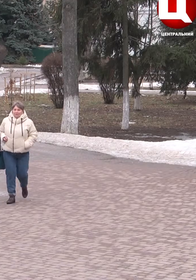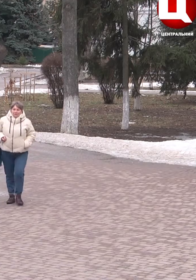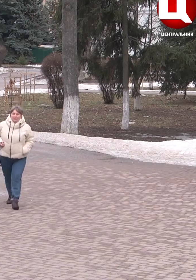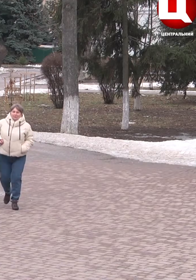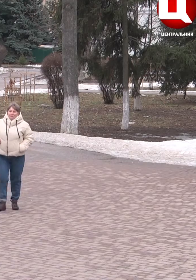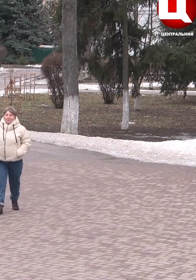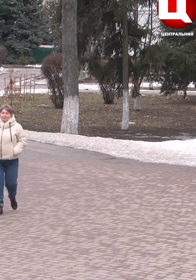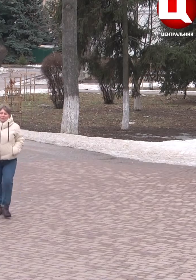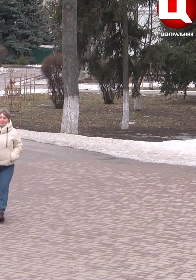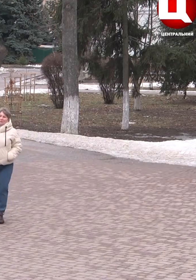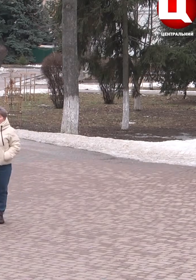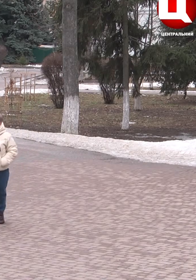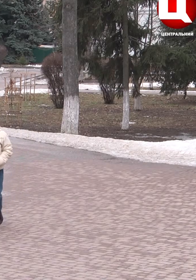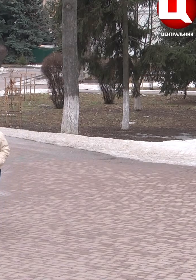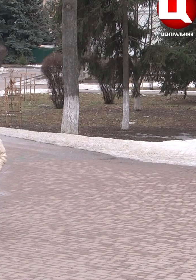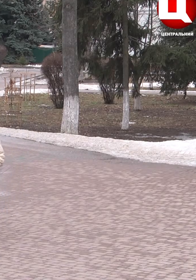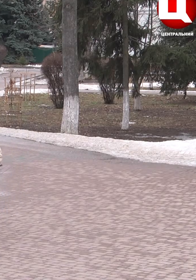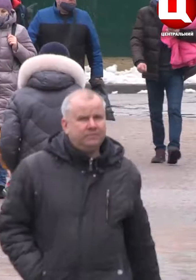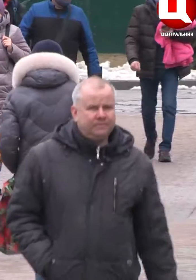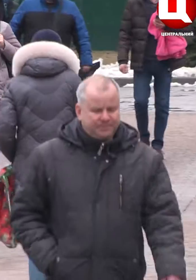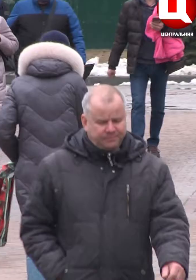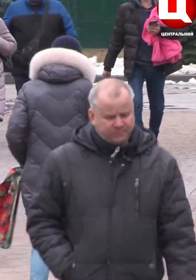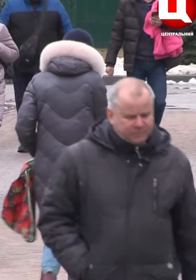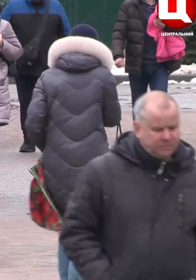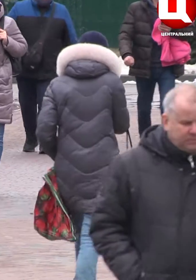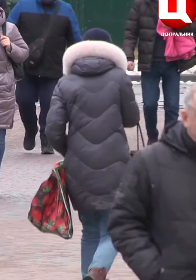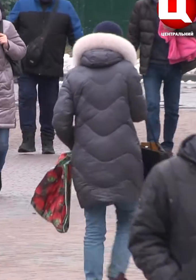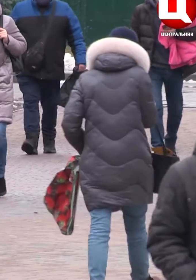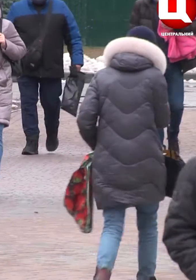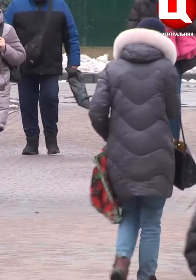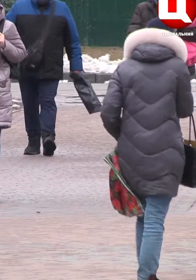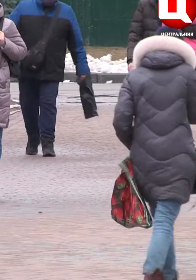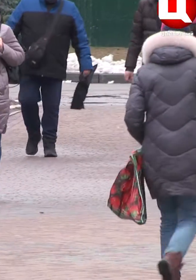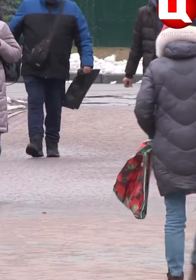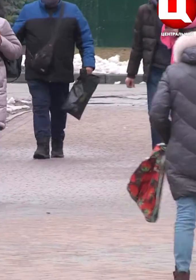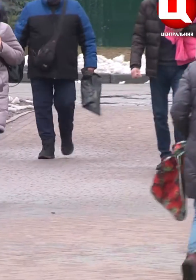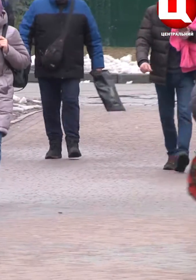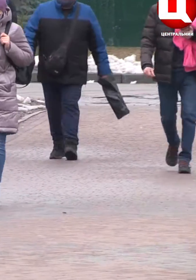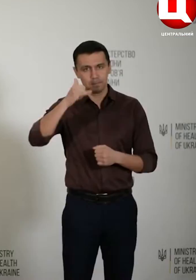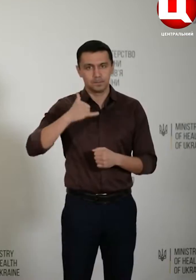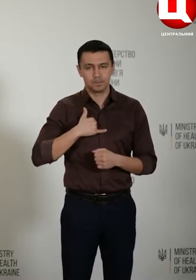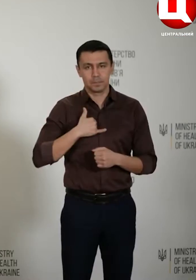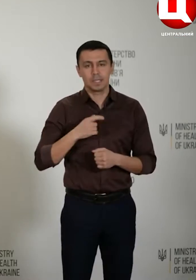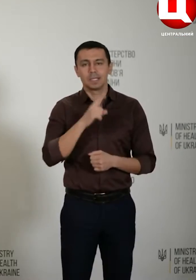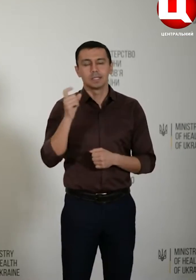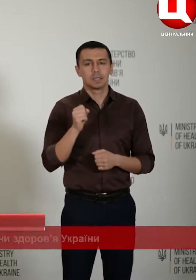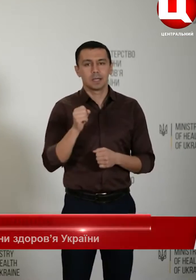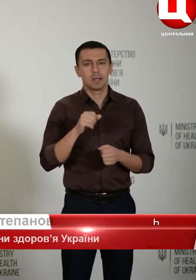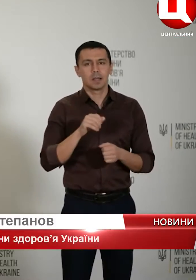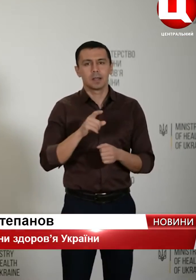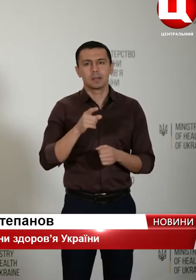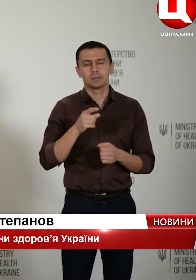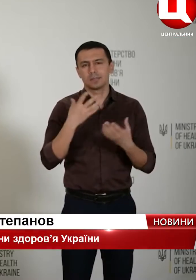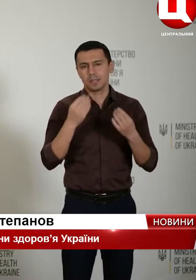Записатись до попередньої черги на вакцинацію можна через контакт-центр МОЗ, через портал або додаток «Дія». За неповний